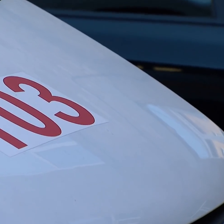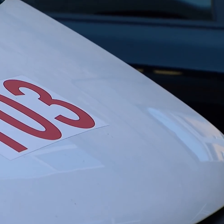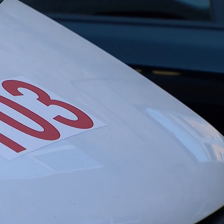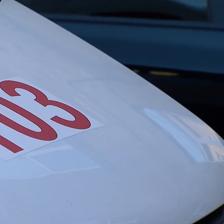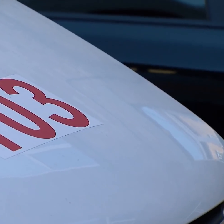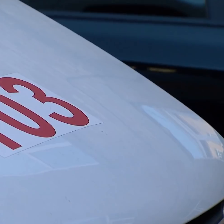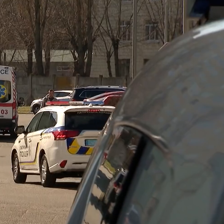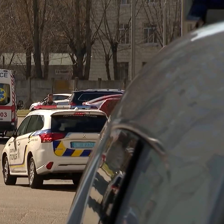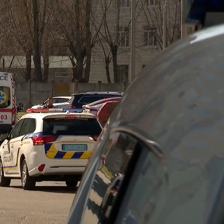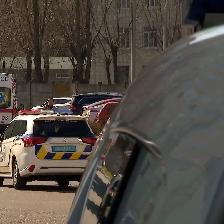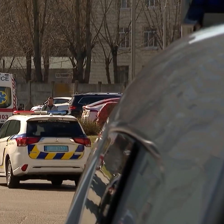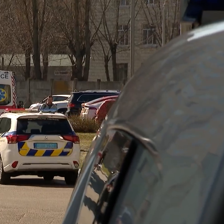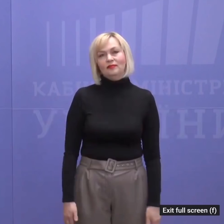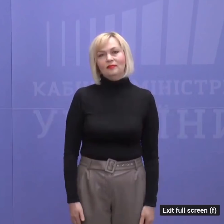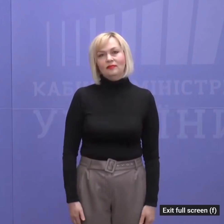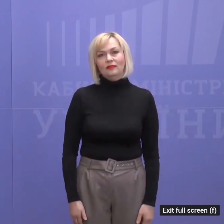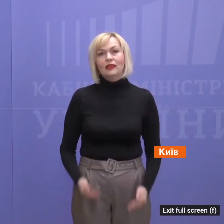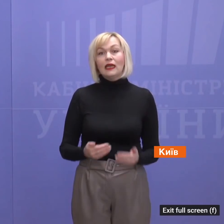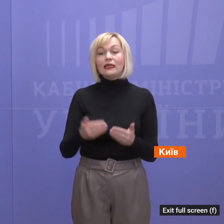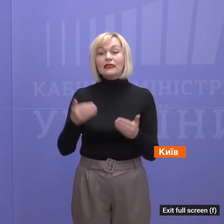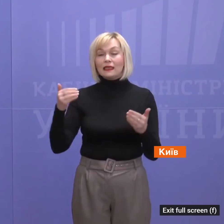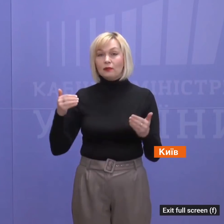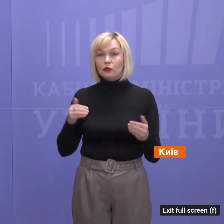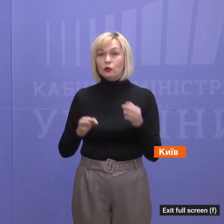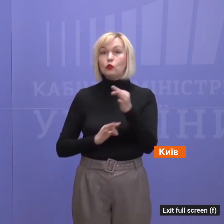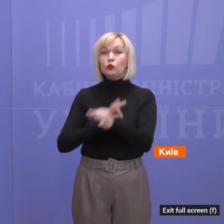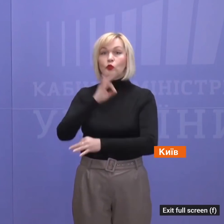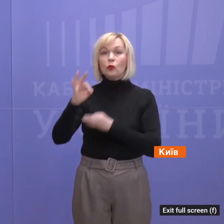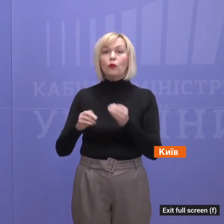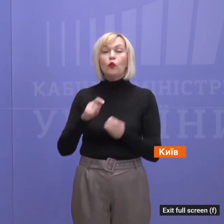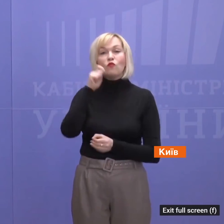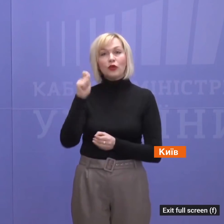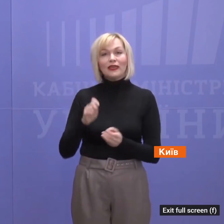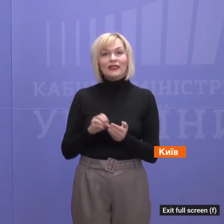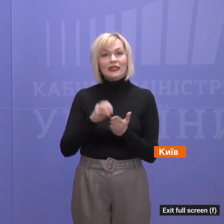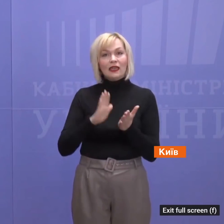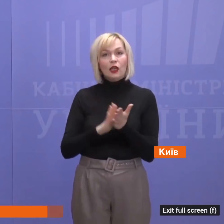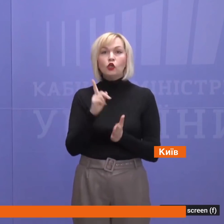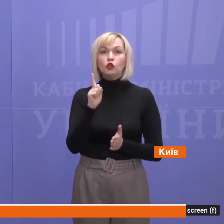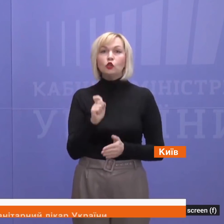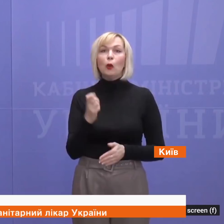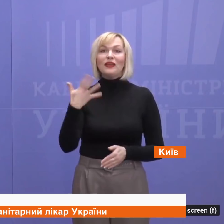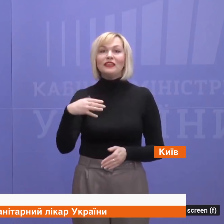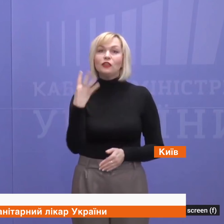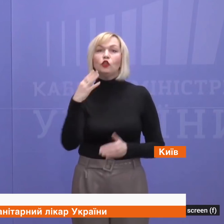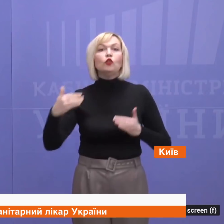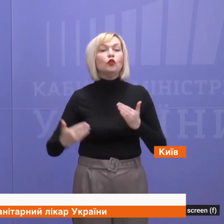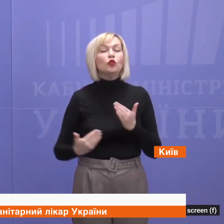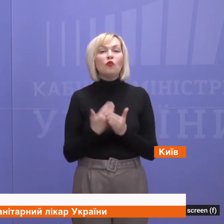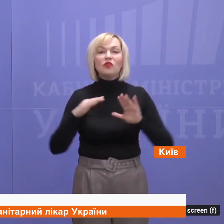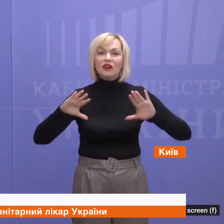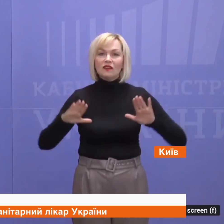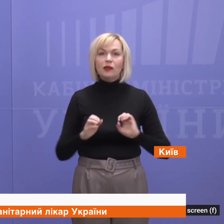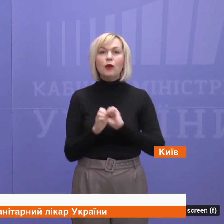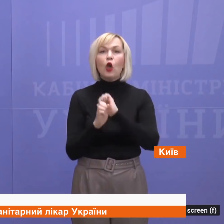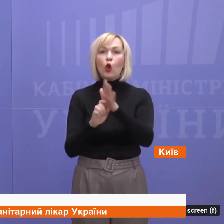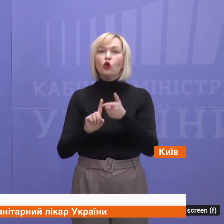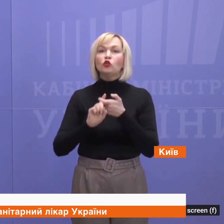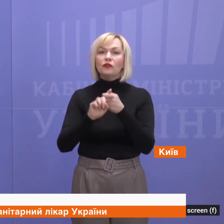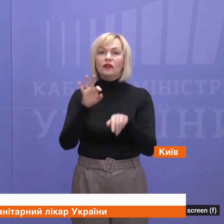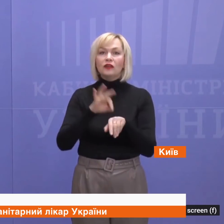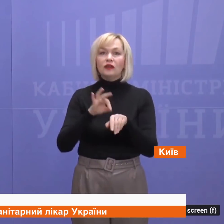квітня. За минулу добу в Україні зареєстровано 154 нових випадки коронавірусної